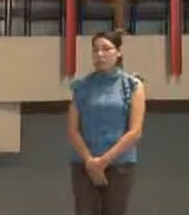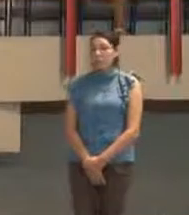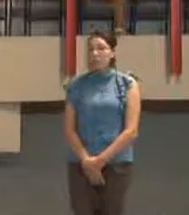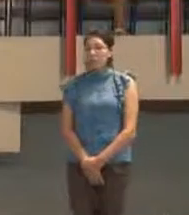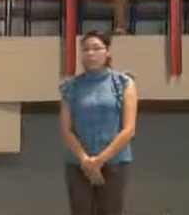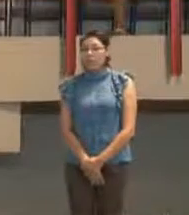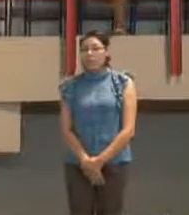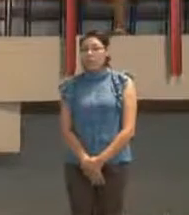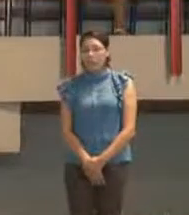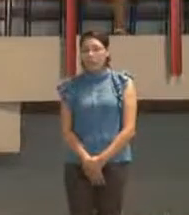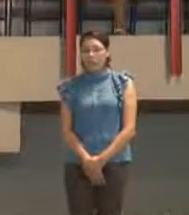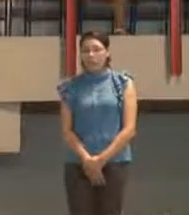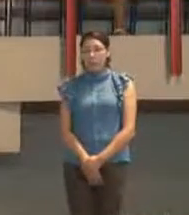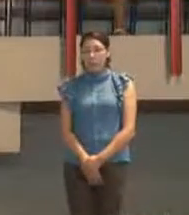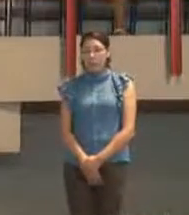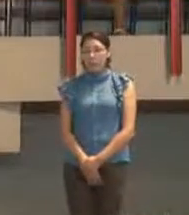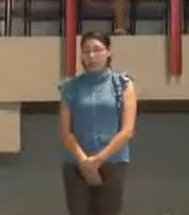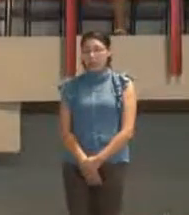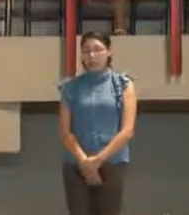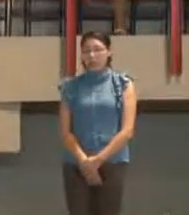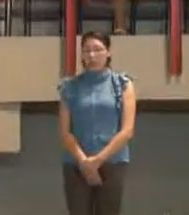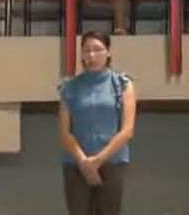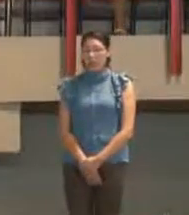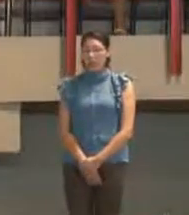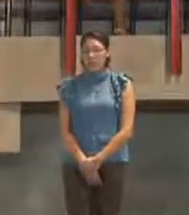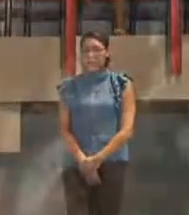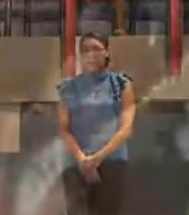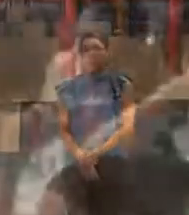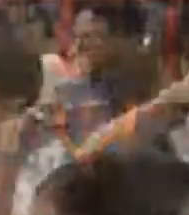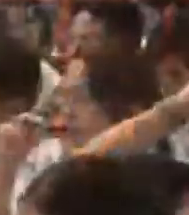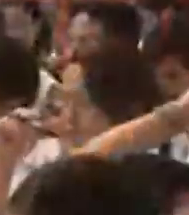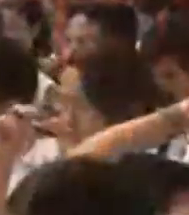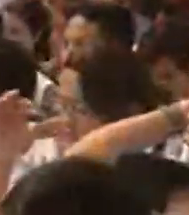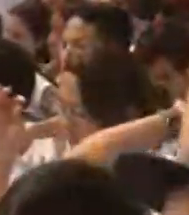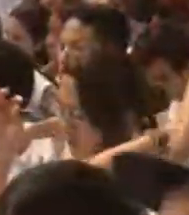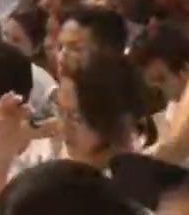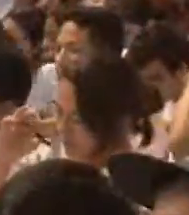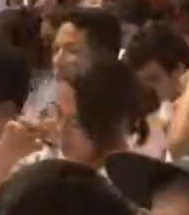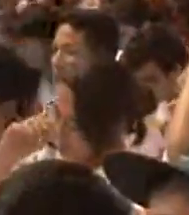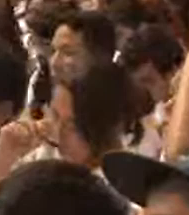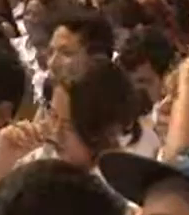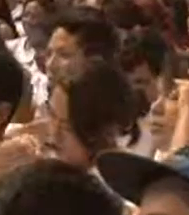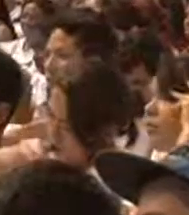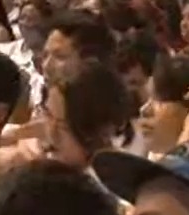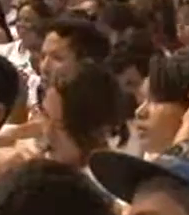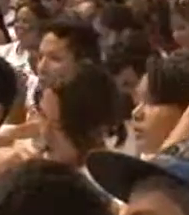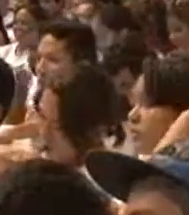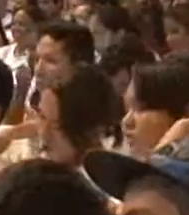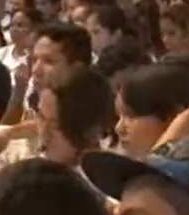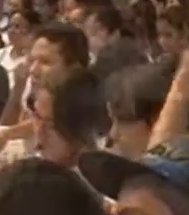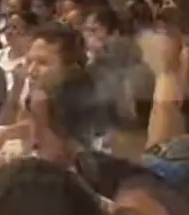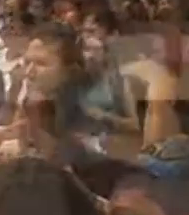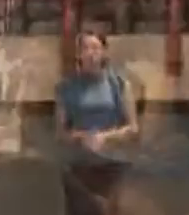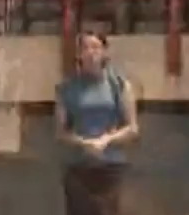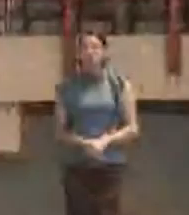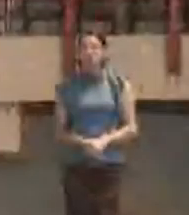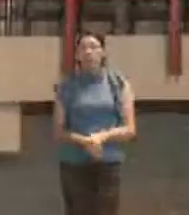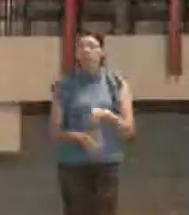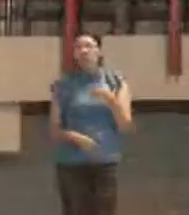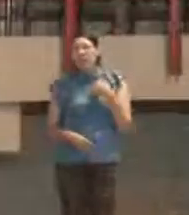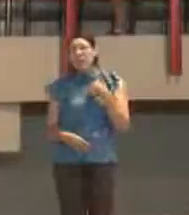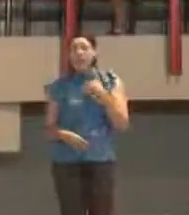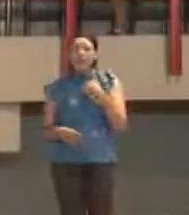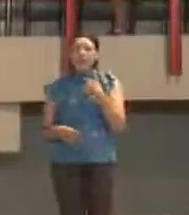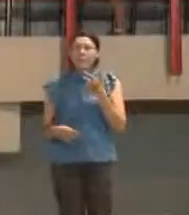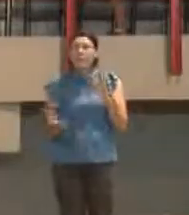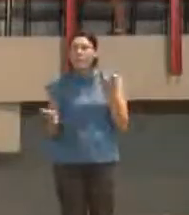5? 5. Pronto, a nossa colega aqui pediu para fazer o problema 5. Eu não ia fazer o 5 porque